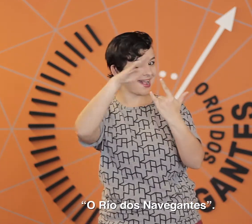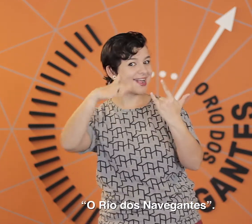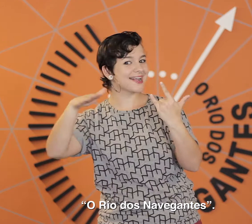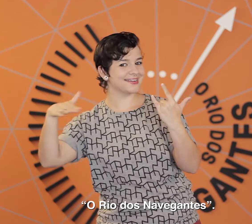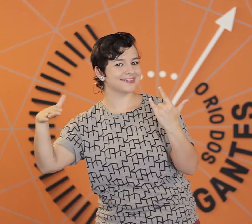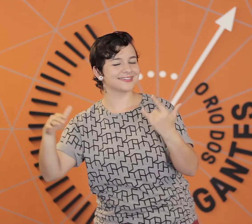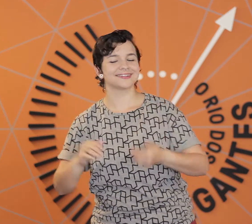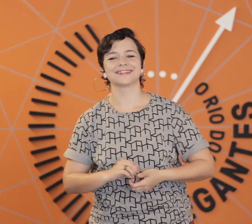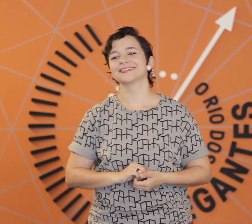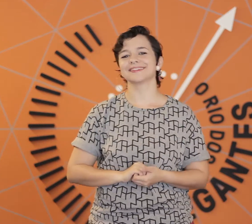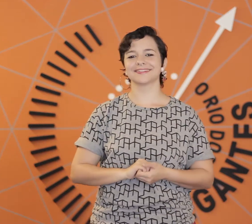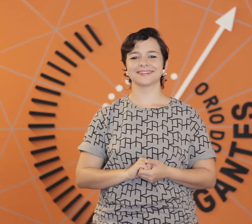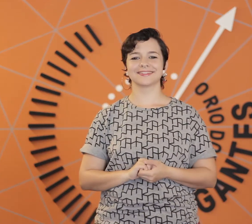Navegantes.